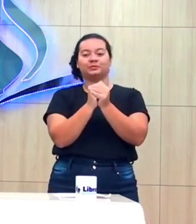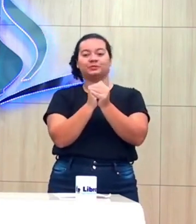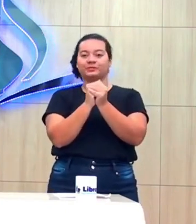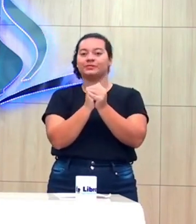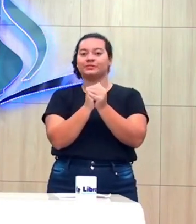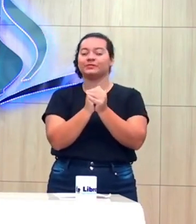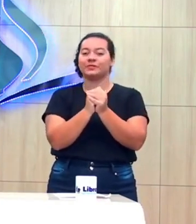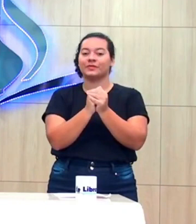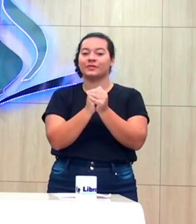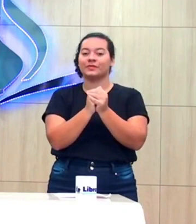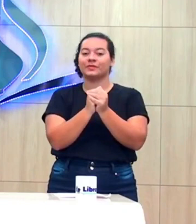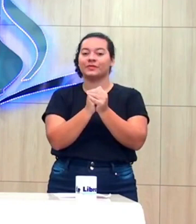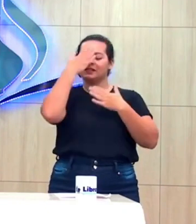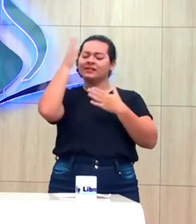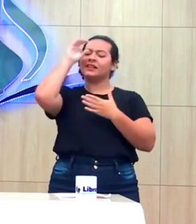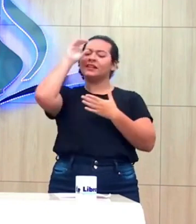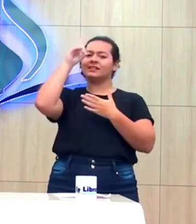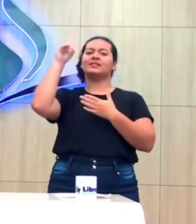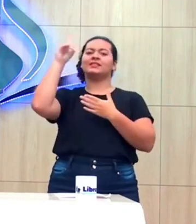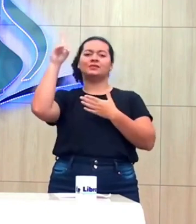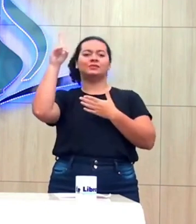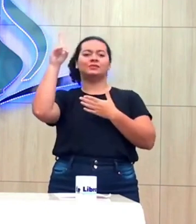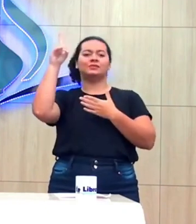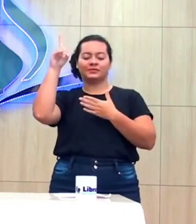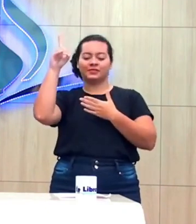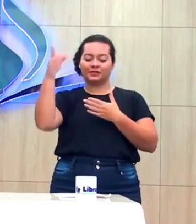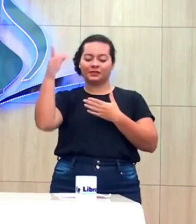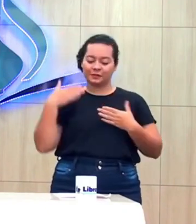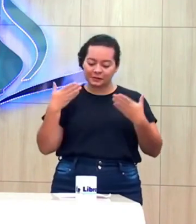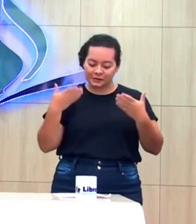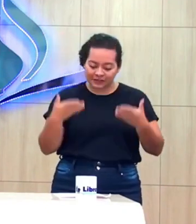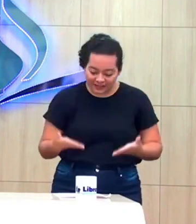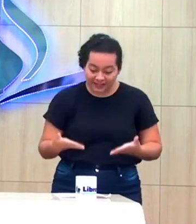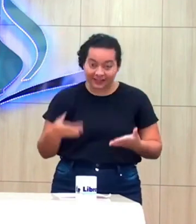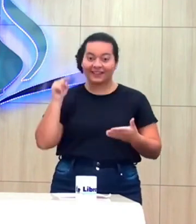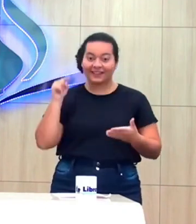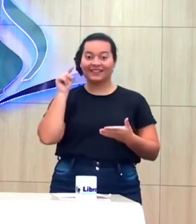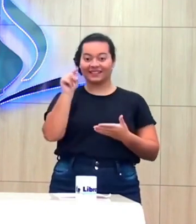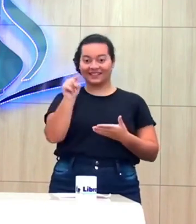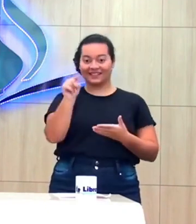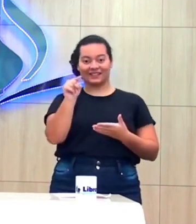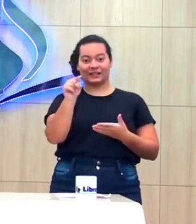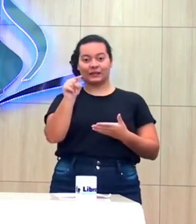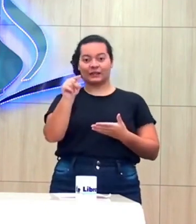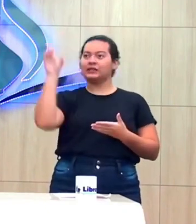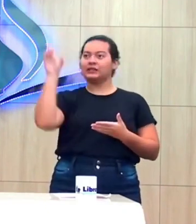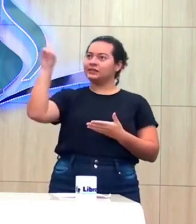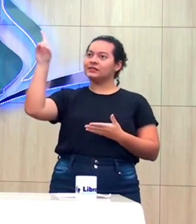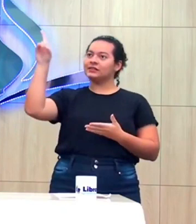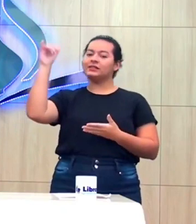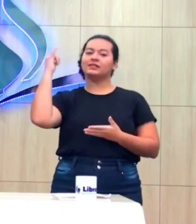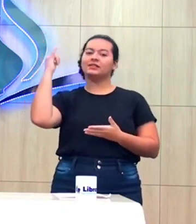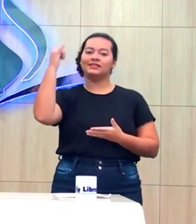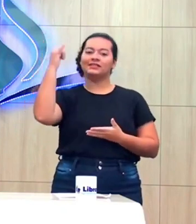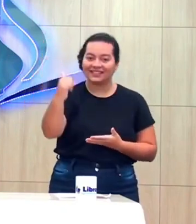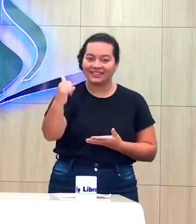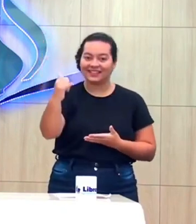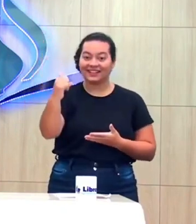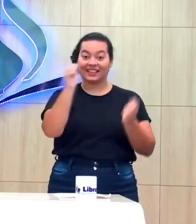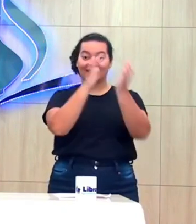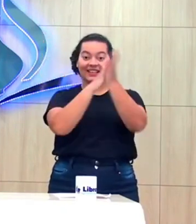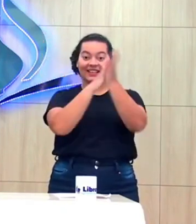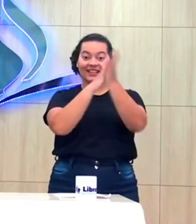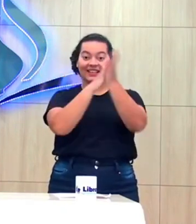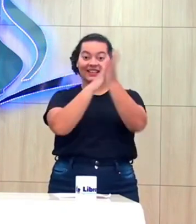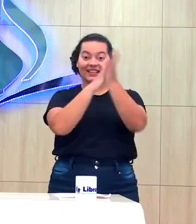esta oportunidade de estarmos aqui para transmitir a você uma palavra de Deus. Louvar a Deus pela nossa